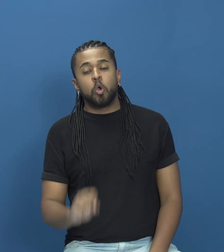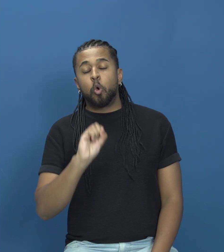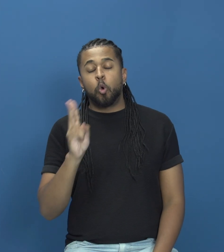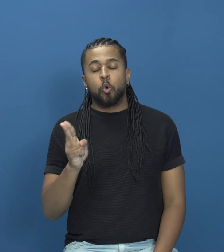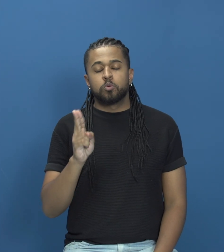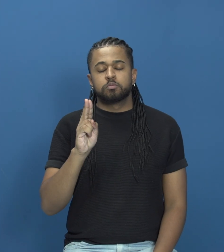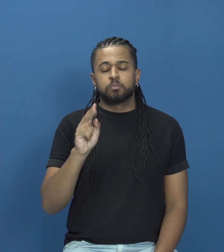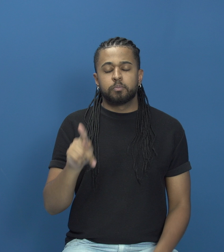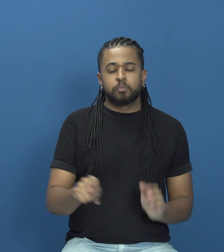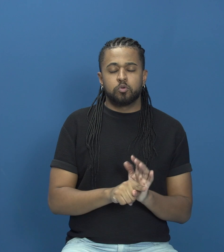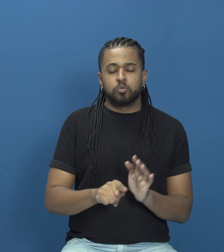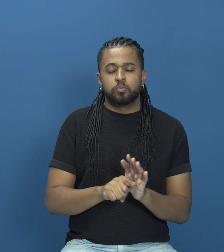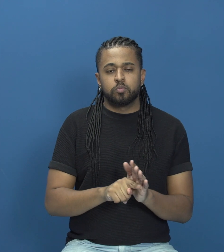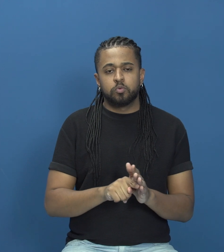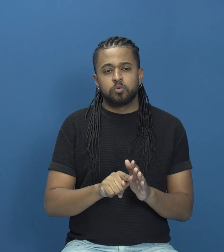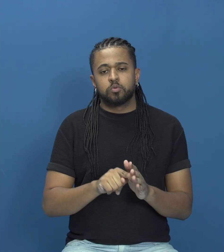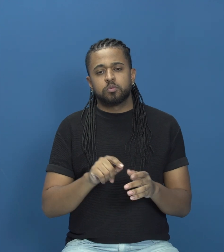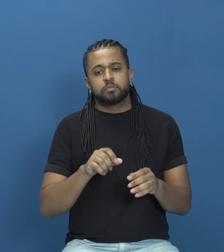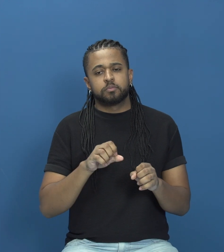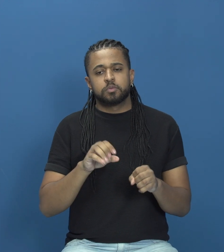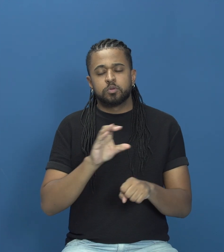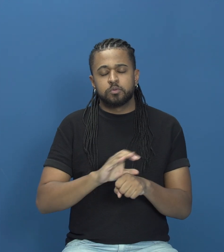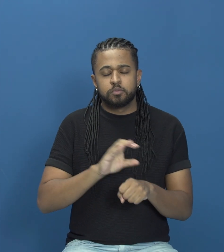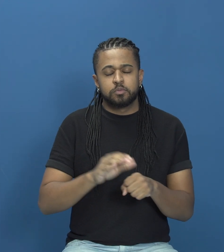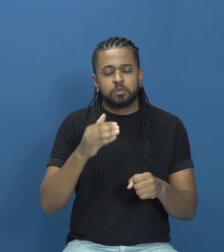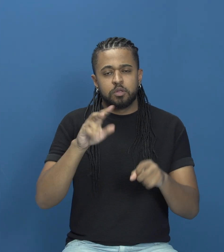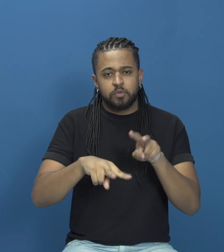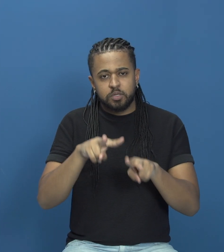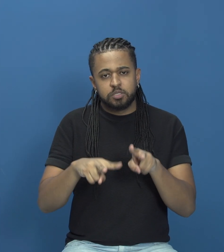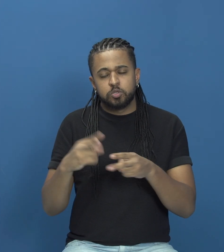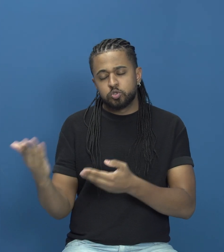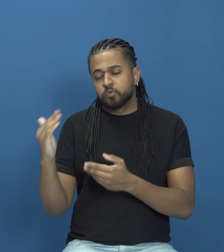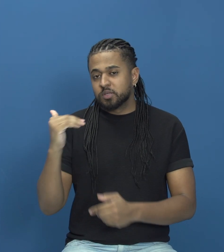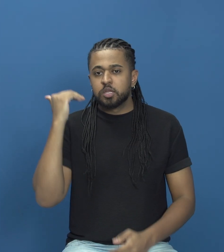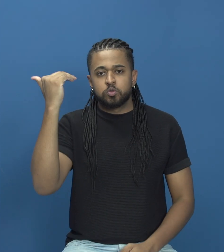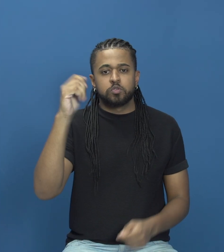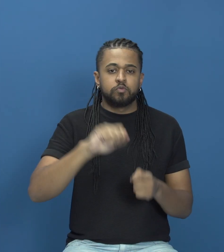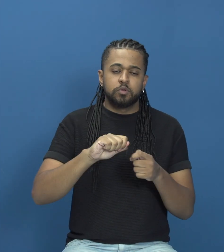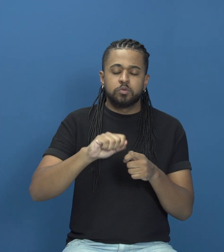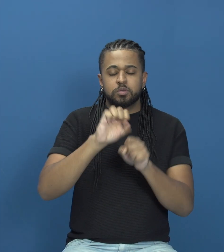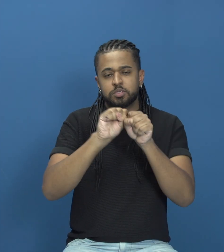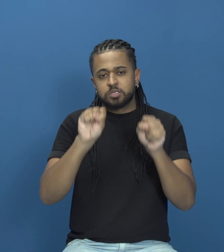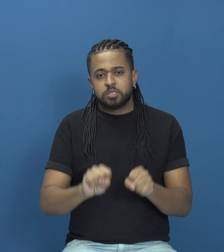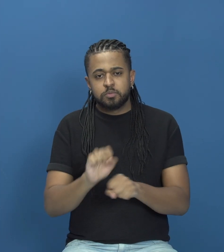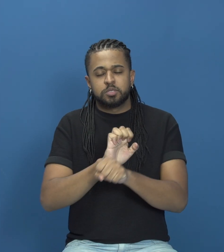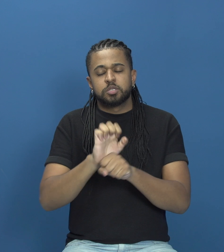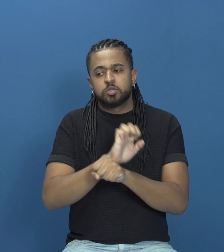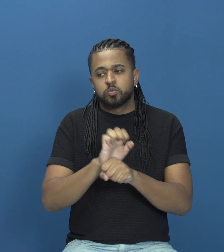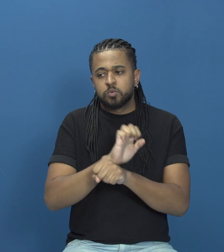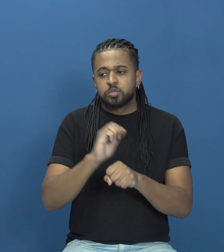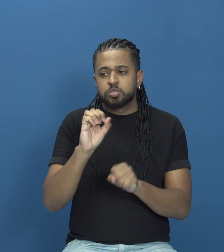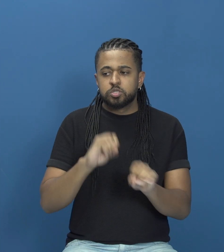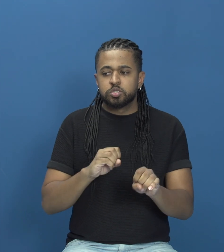do Exame de Certificação e Competência ou de Avaliação de Jovens e Adultos realizados pelos sistemas